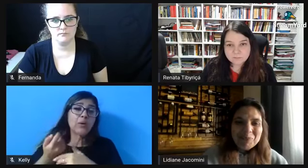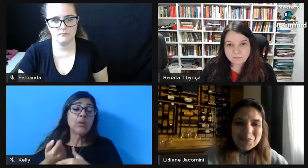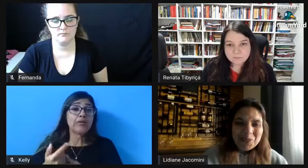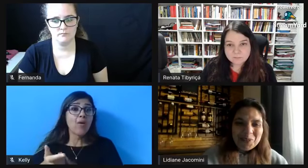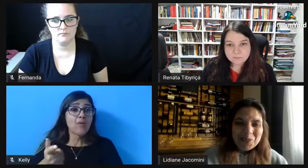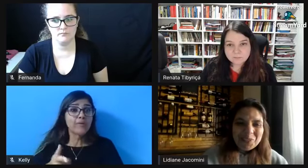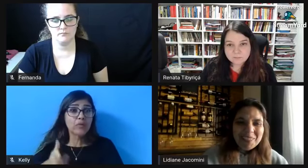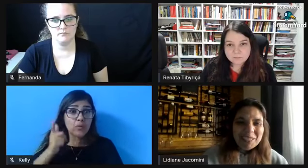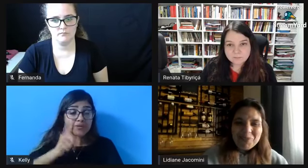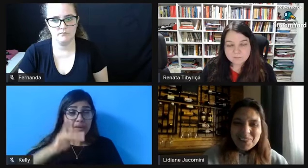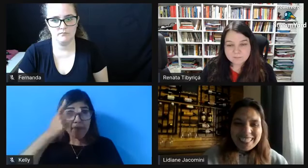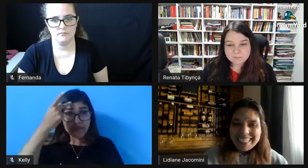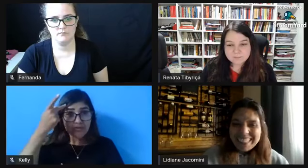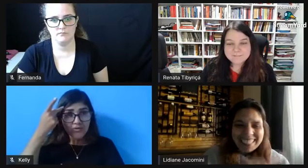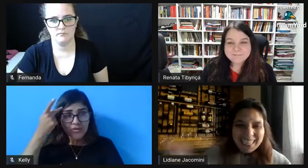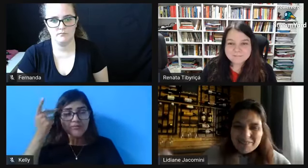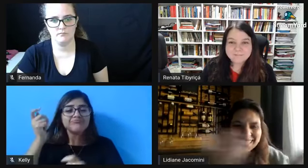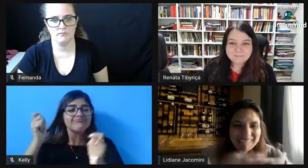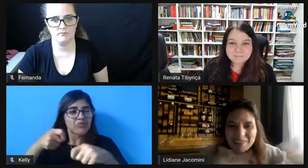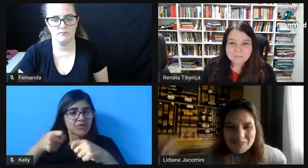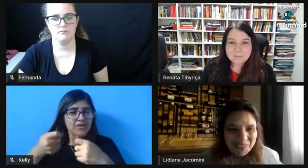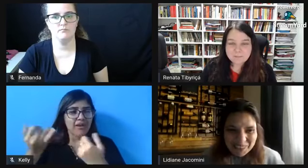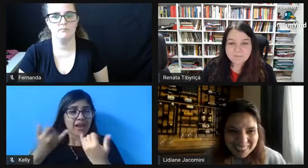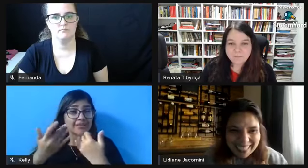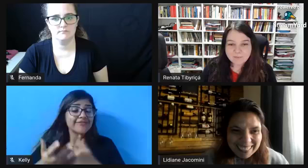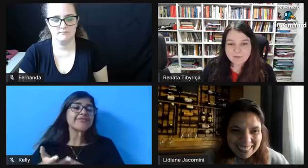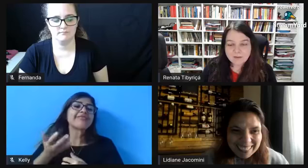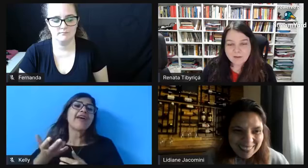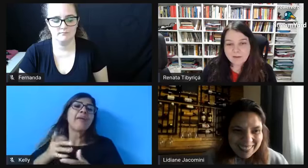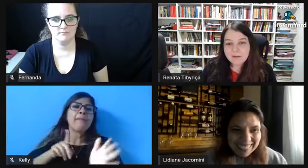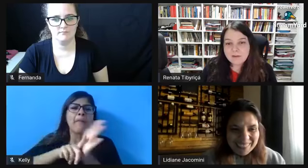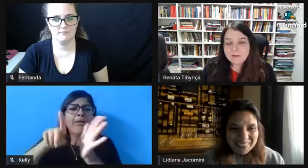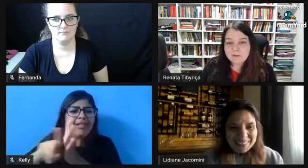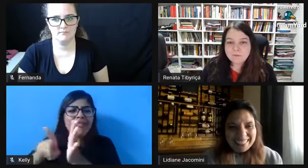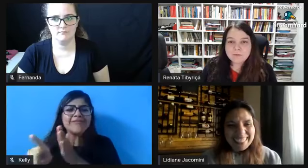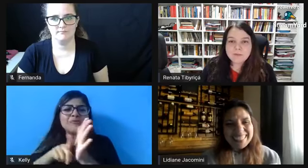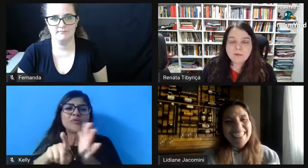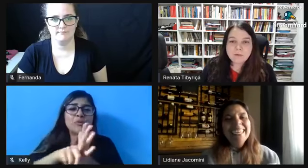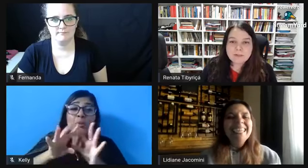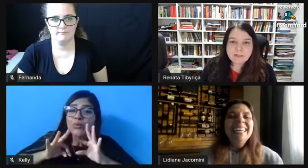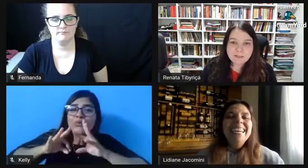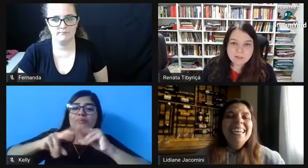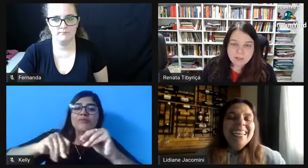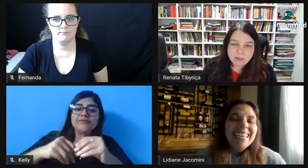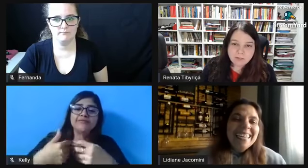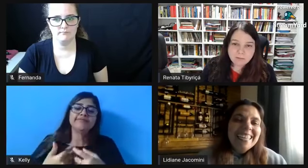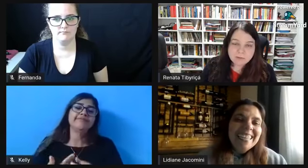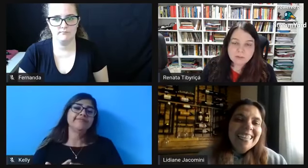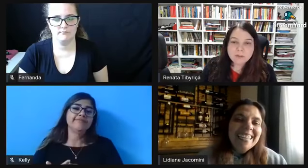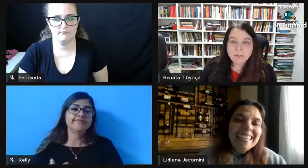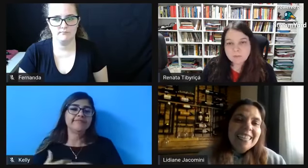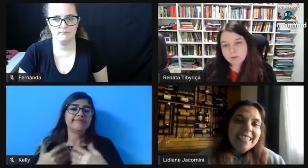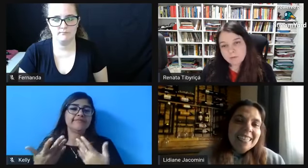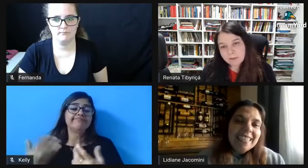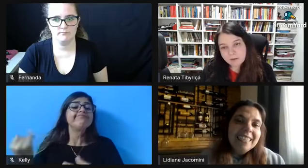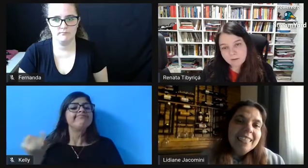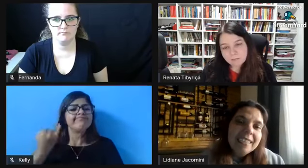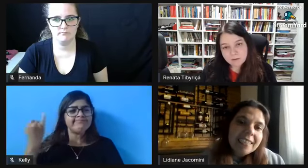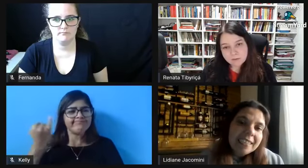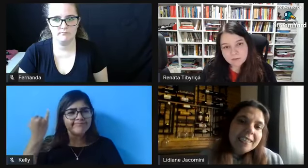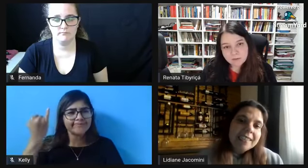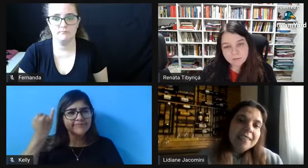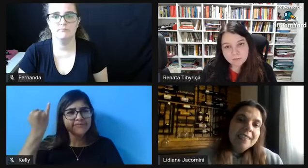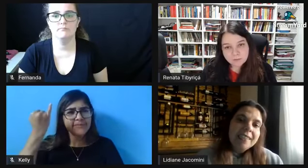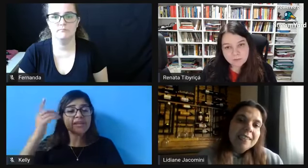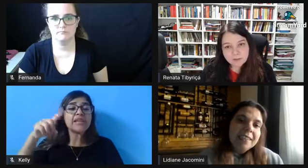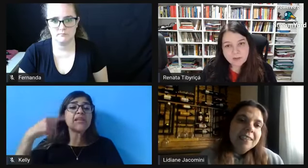encontra alguém disposto a responder, a gente quer abraçar o mundo e tirar todas as dúvidas, né? Se vocês acharem importante, a gente pode marcar